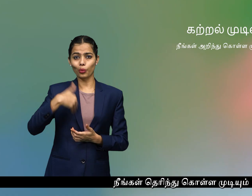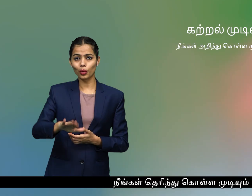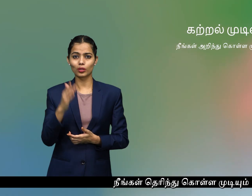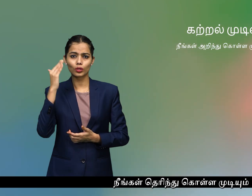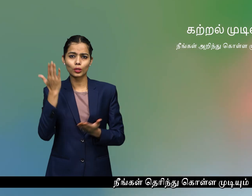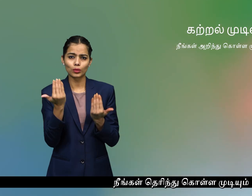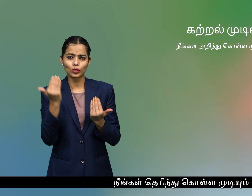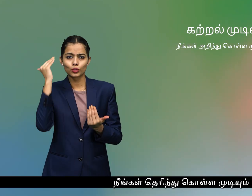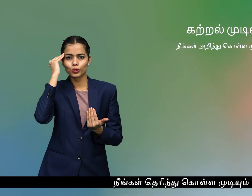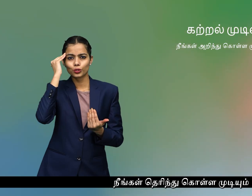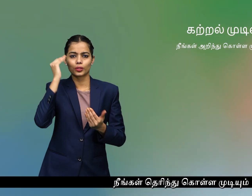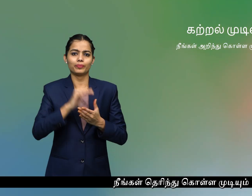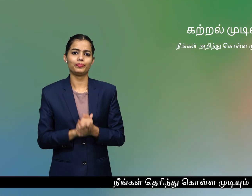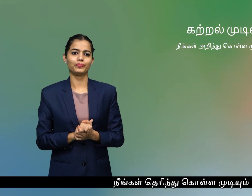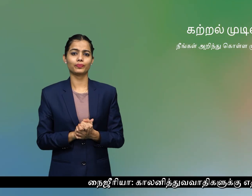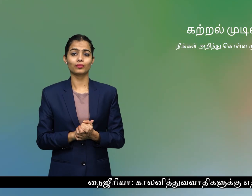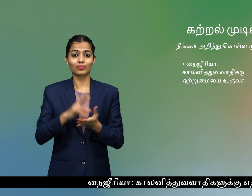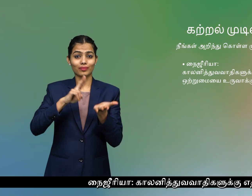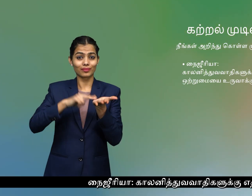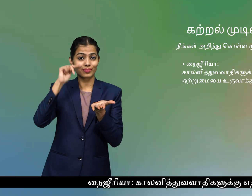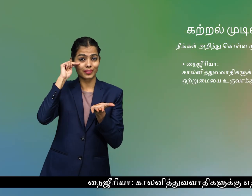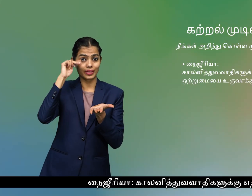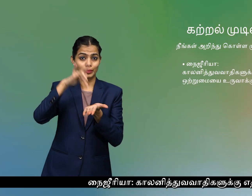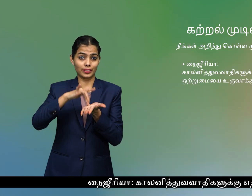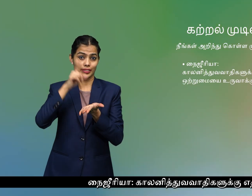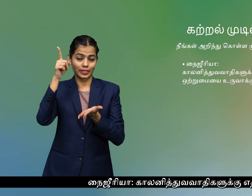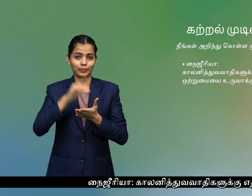நீங்கள் தெரிந்து கொள்வீர்கள். நைஜீரியா